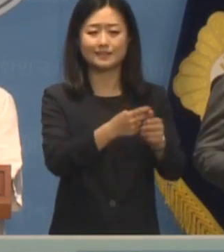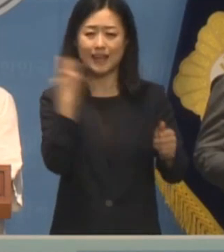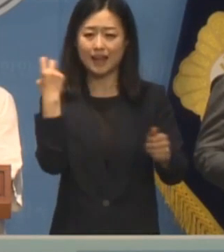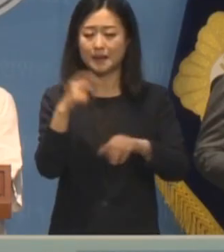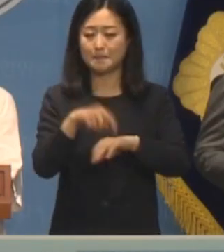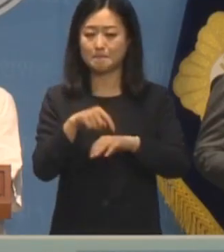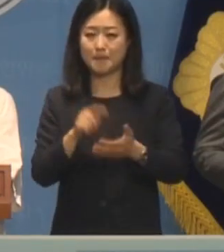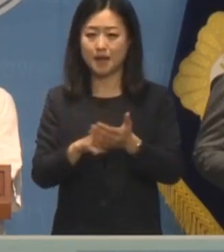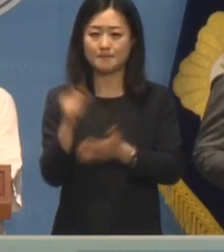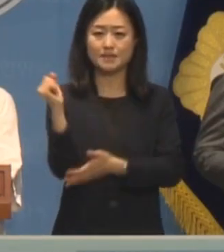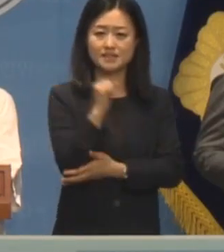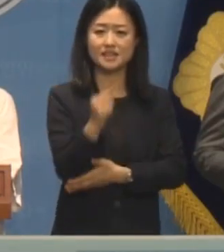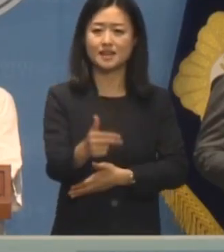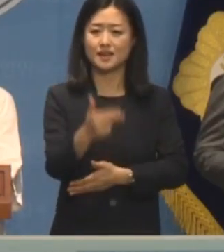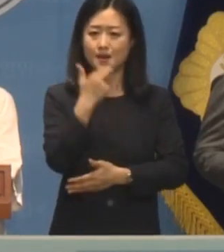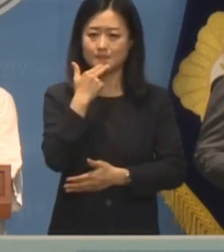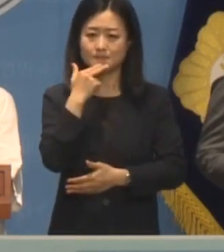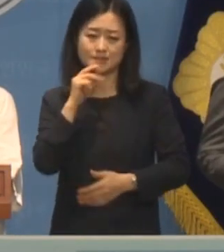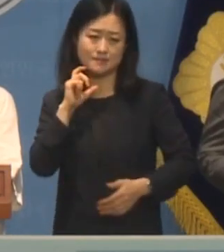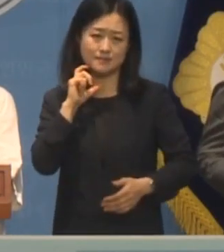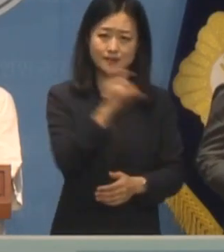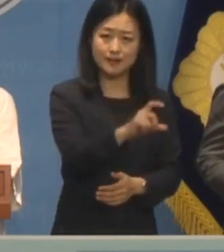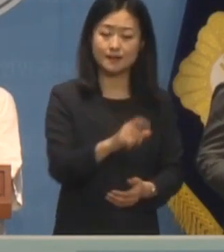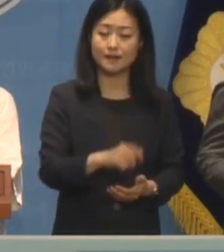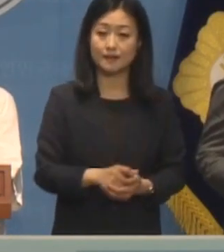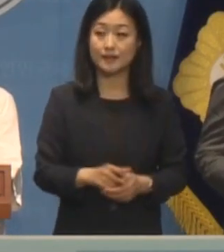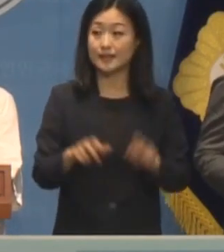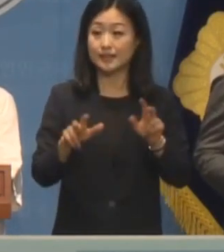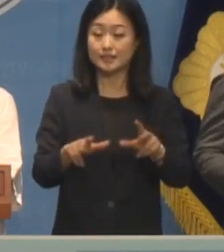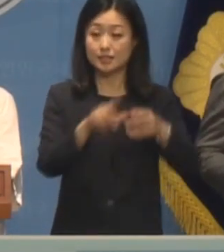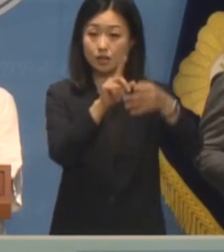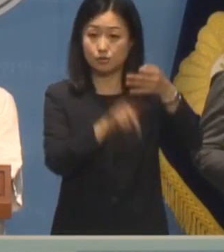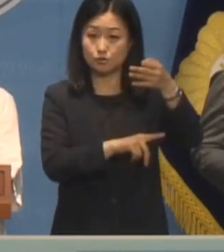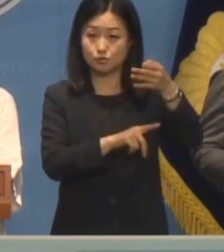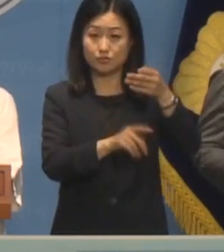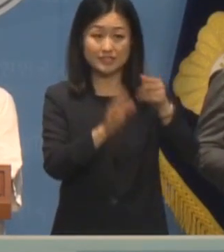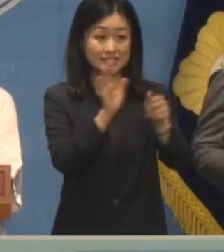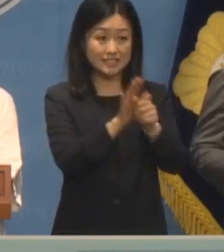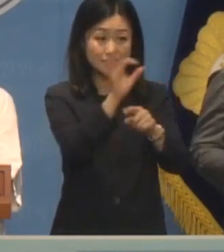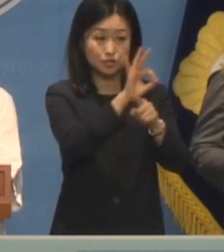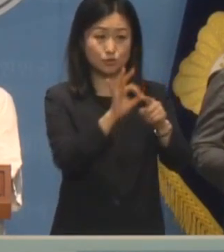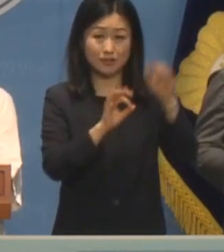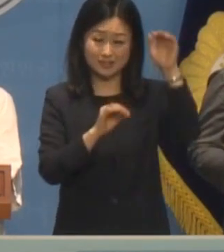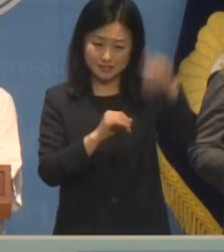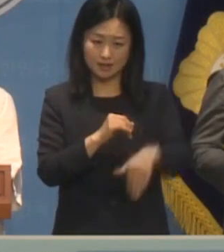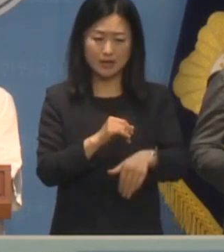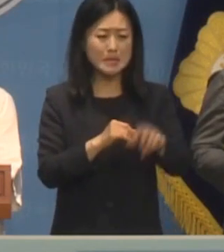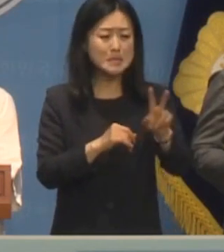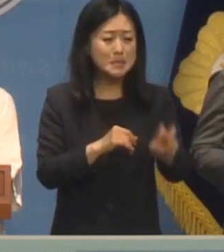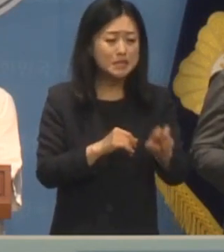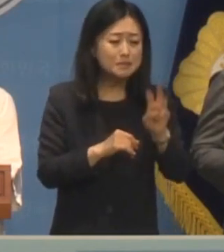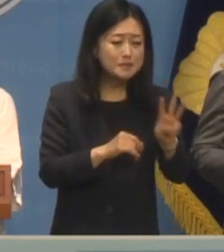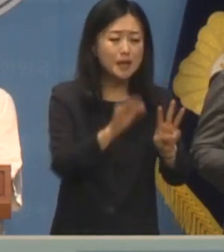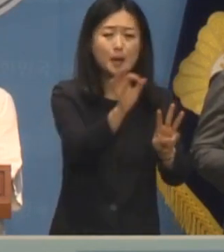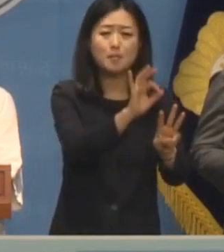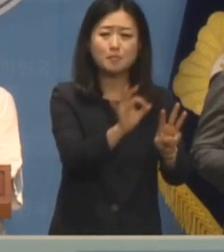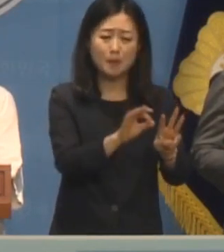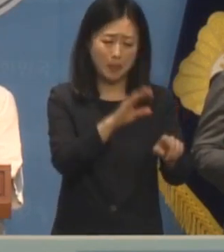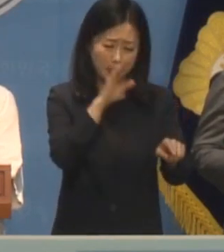민심은 흔들리지 않습니다. 이제 윤석열의 지지율은 고작